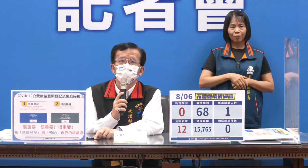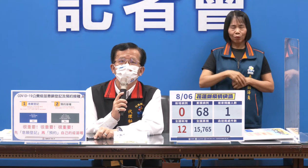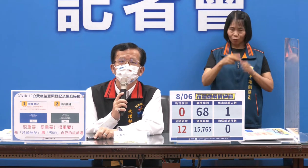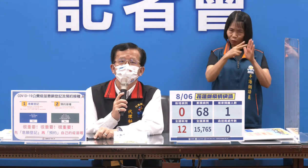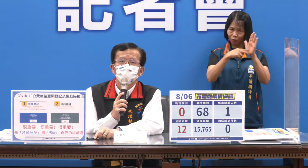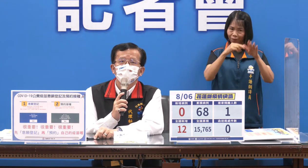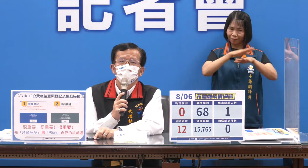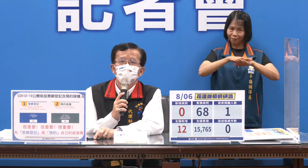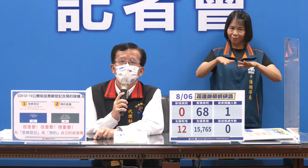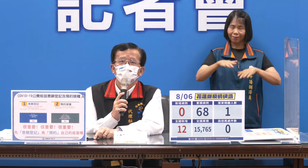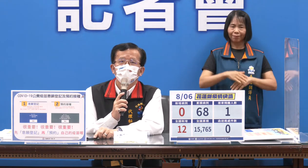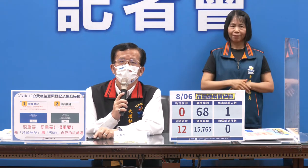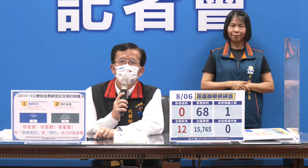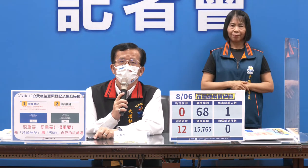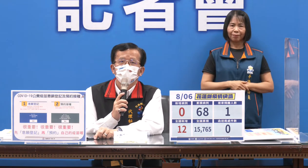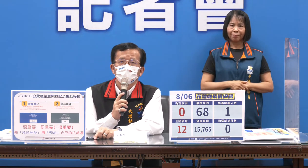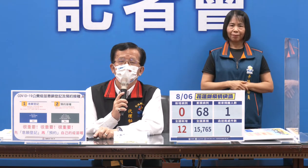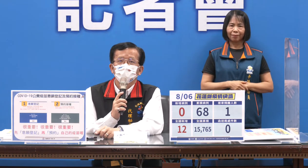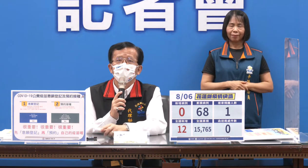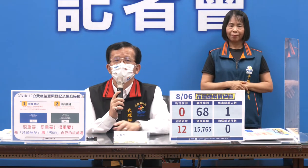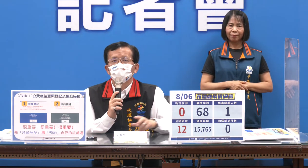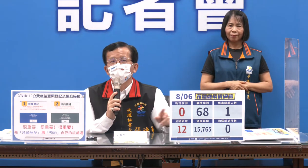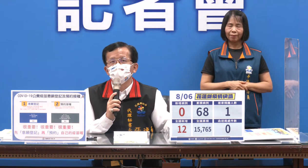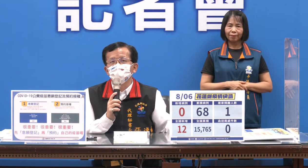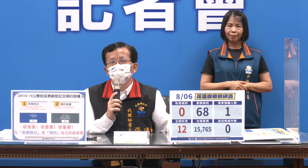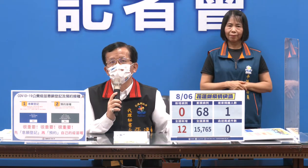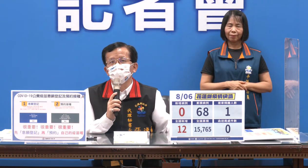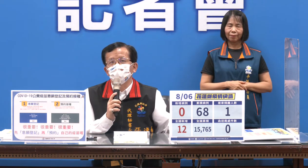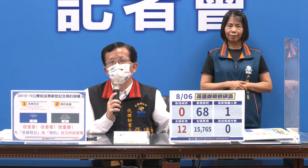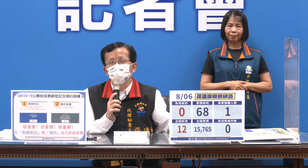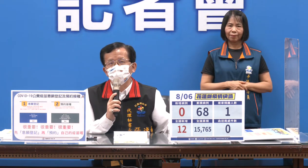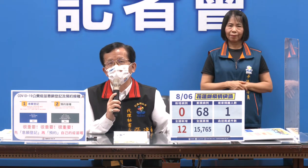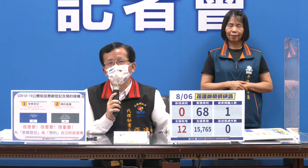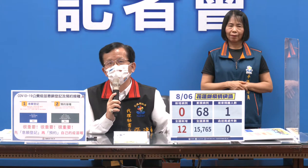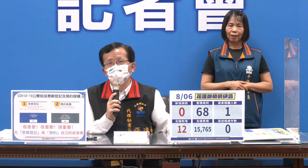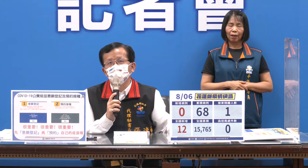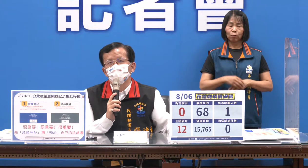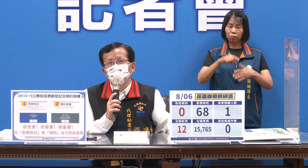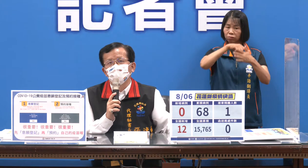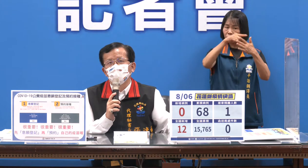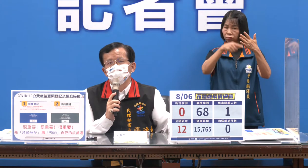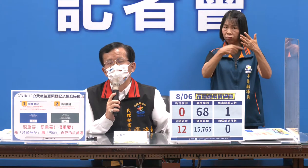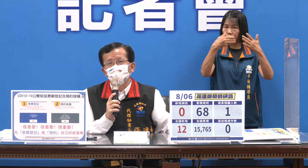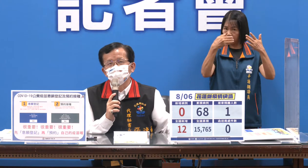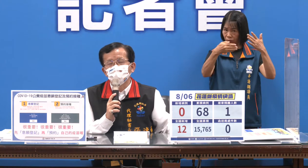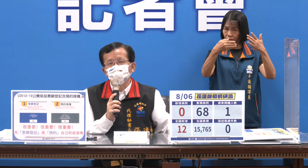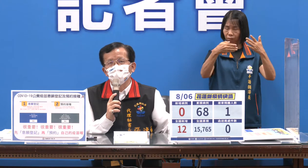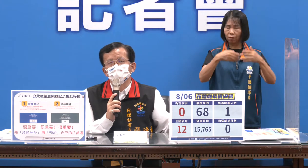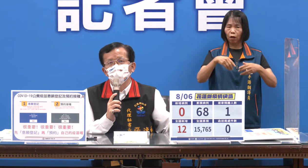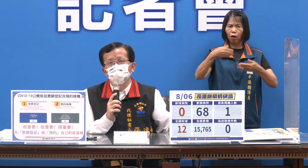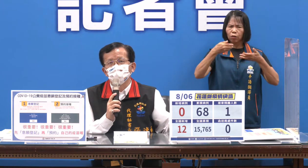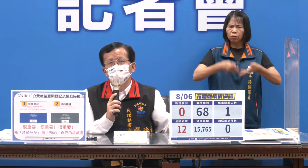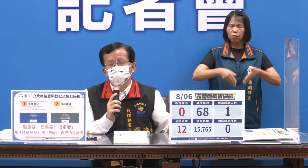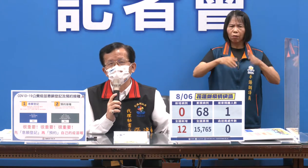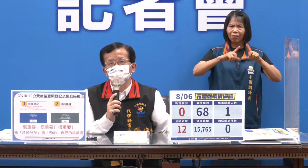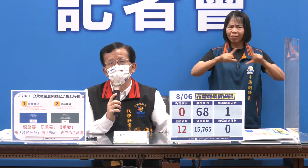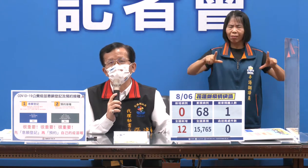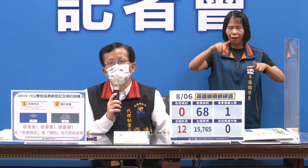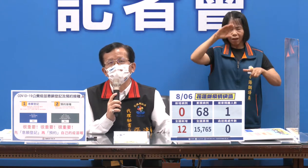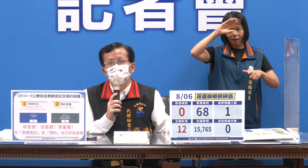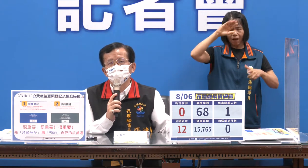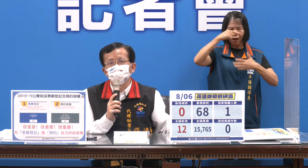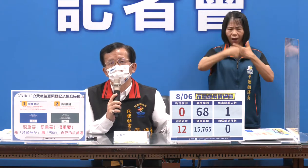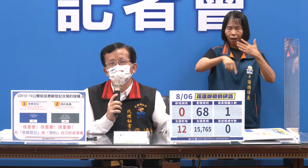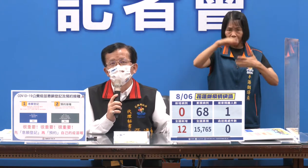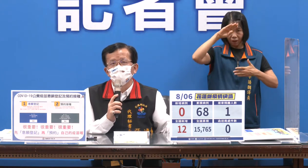做说明。那么刚刚各位作者除了第九类的重大伤病或者罕见疾